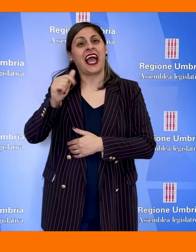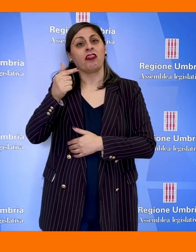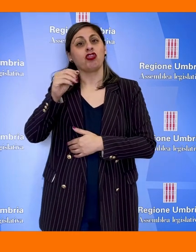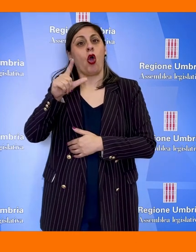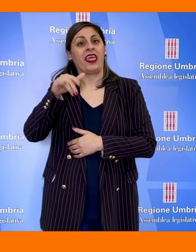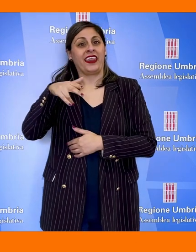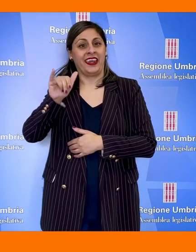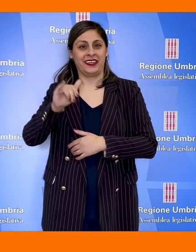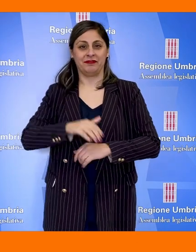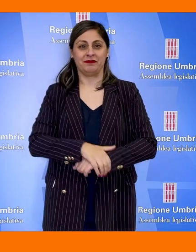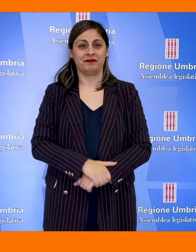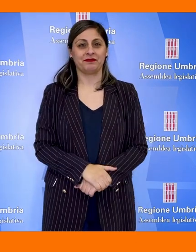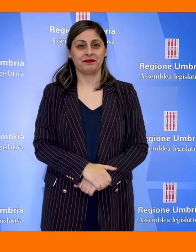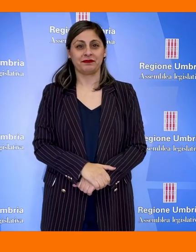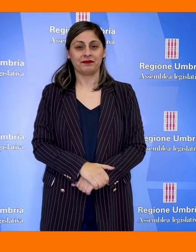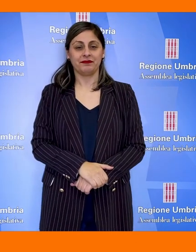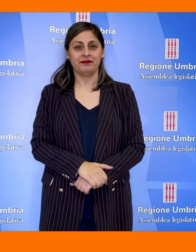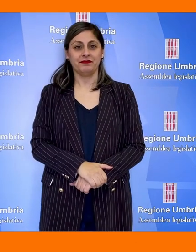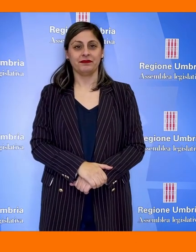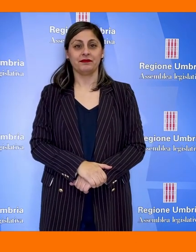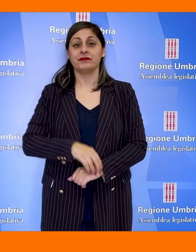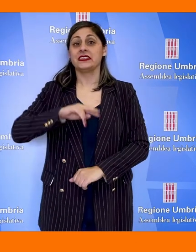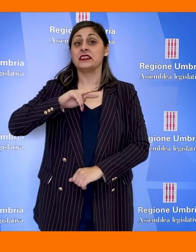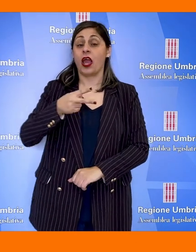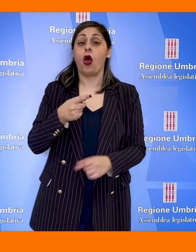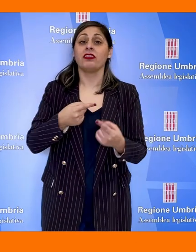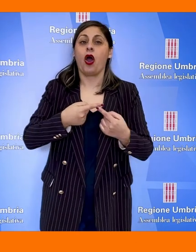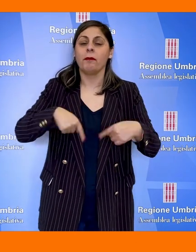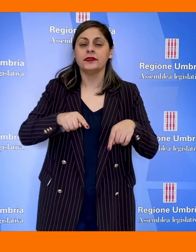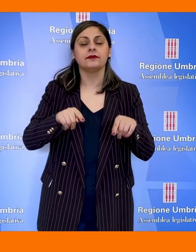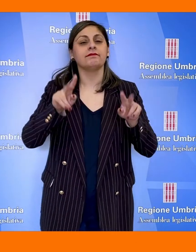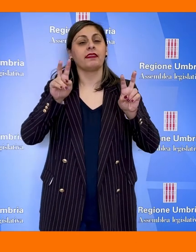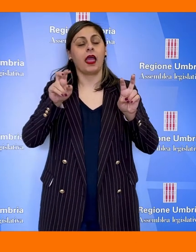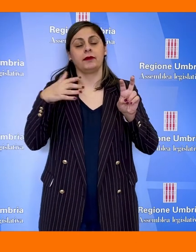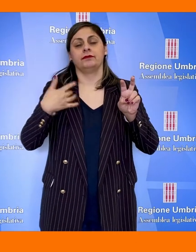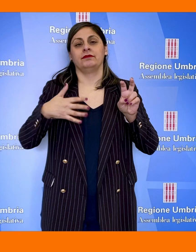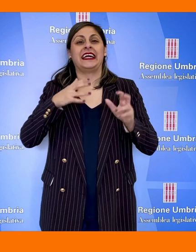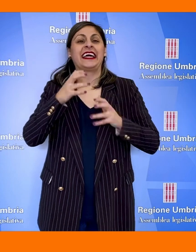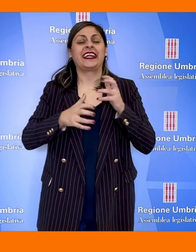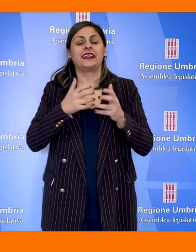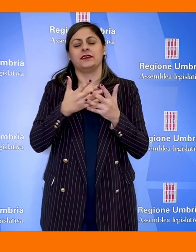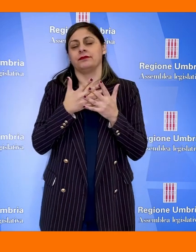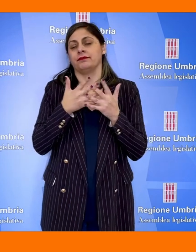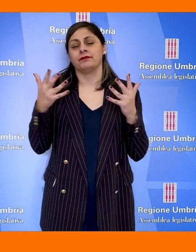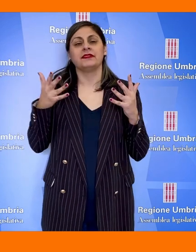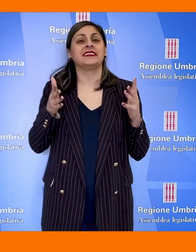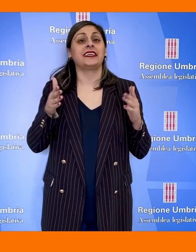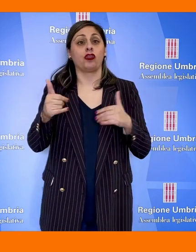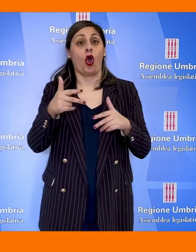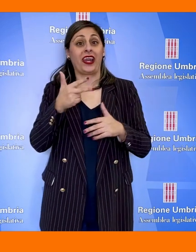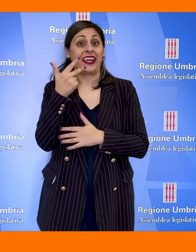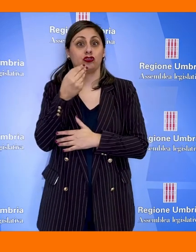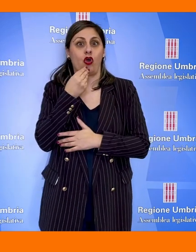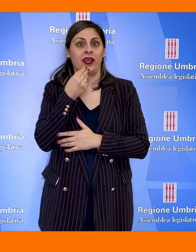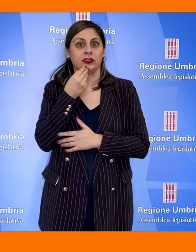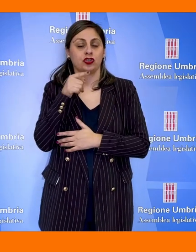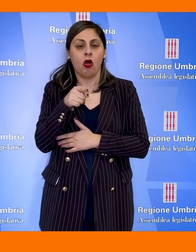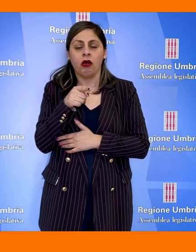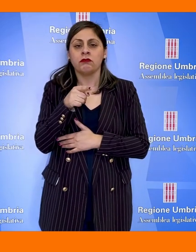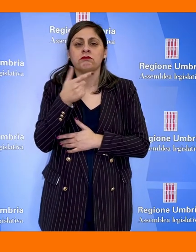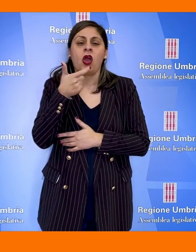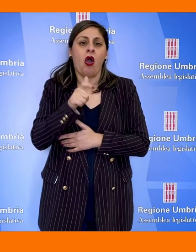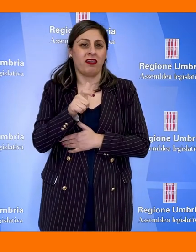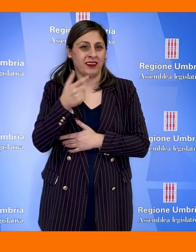Servizio di Alberto Scattolini. In seconda commissione il tema della pesante crisi del settore della